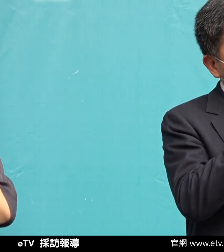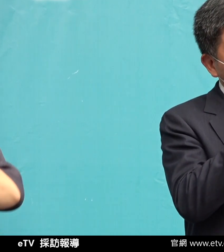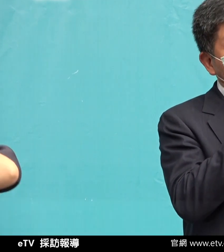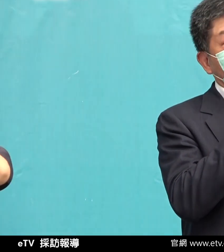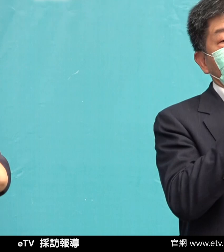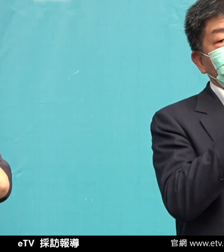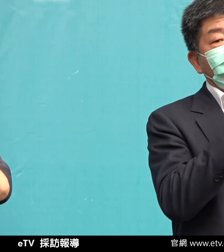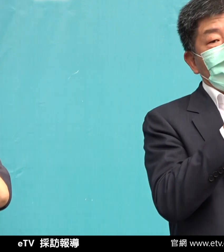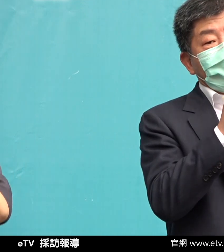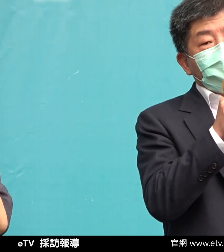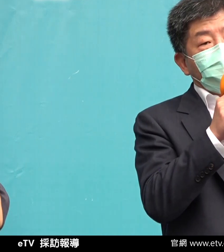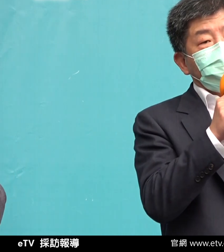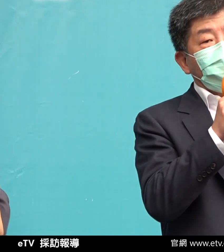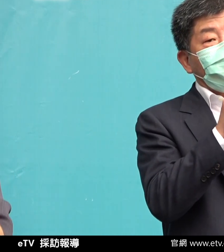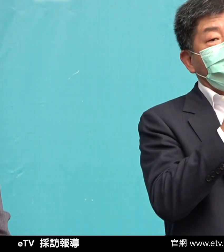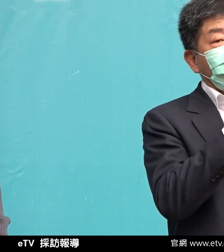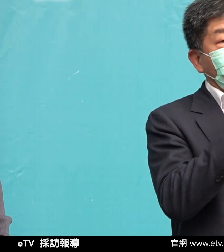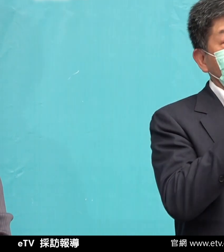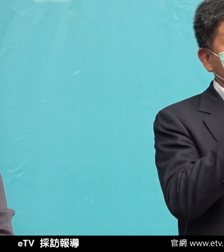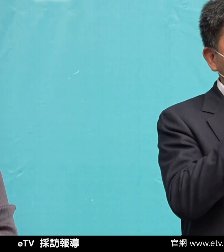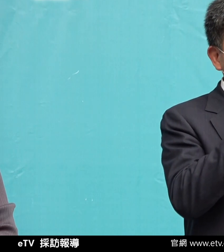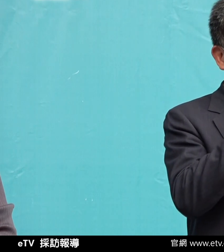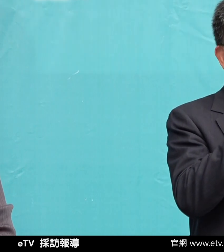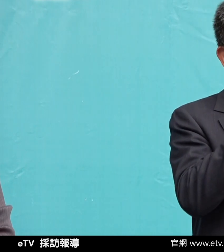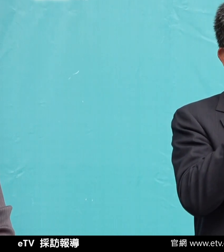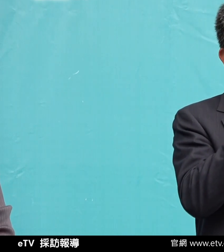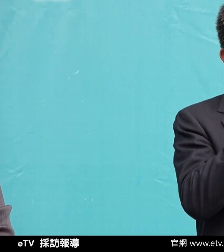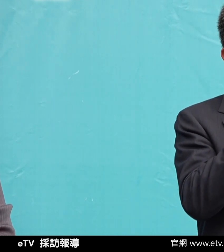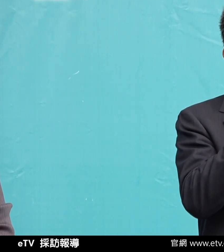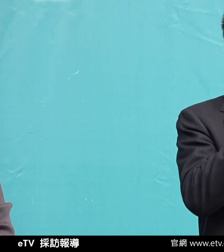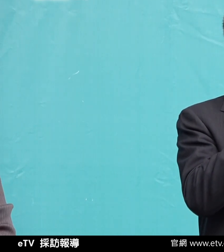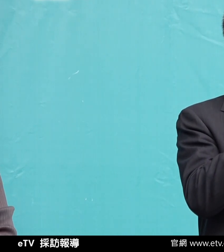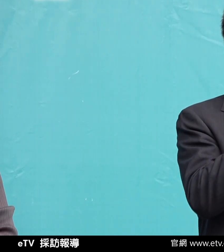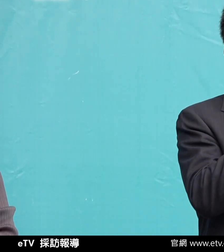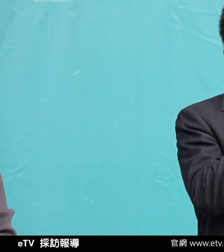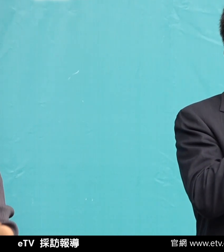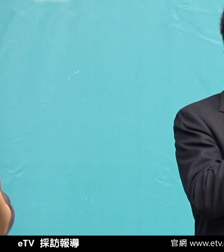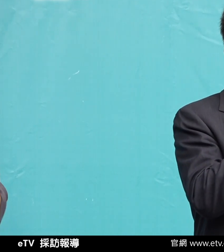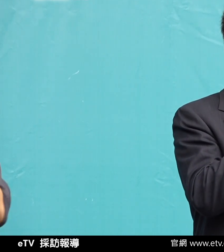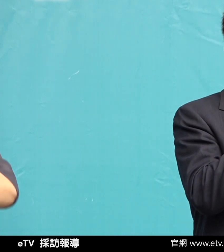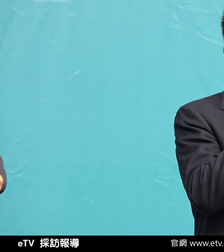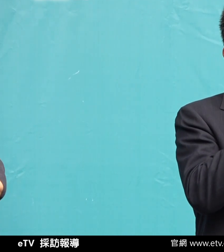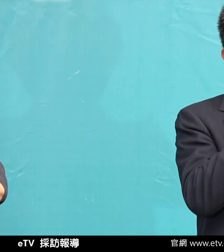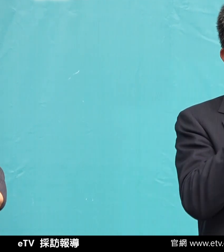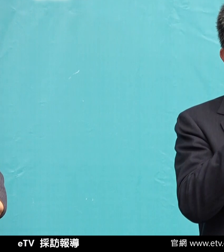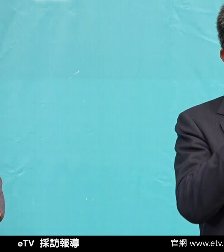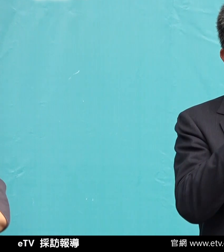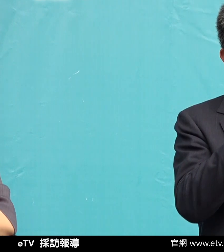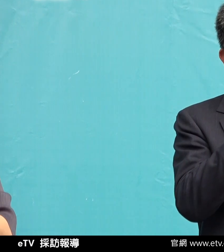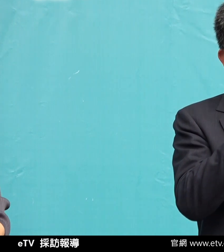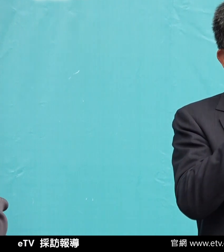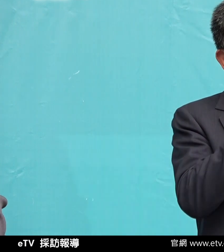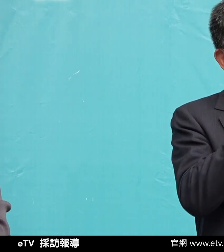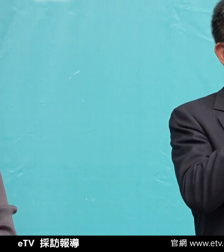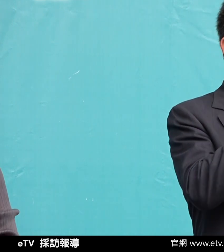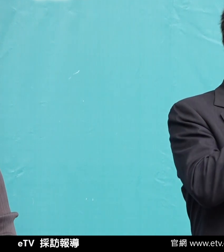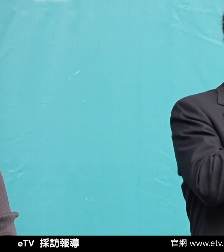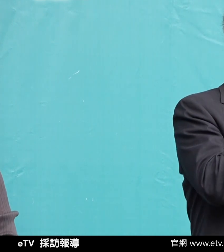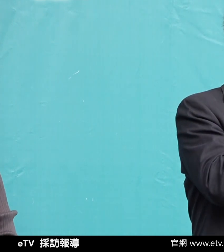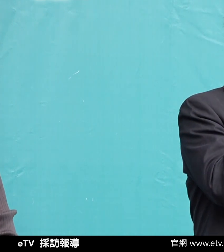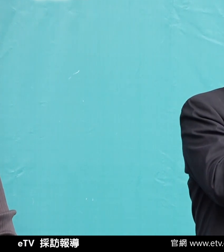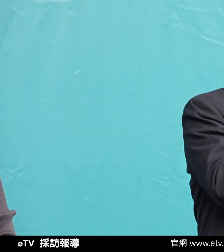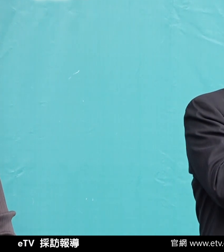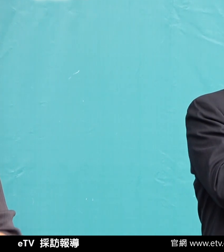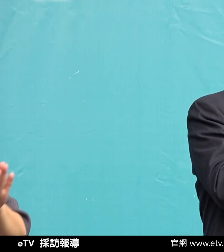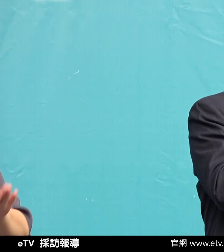慢缓下来，看起来我们的在边境的防守应该有达到一定的成效，不过仍